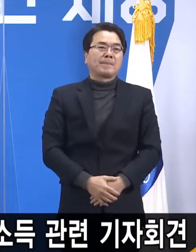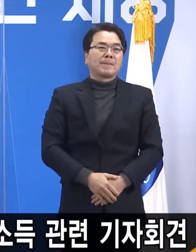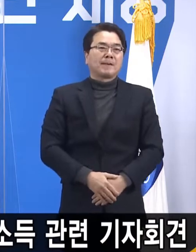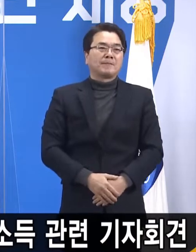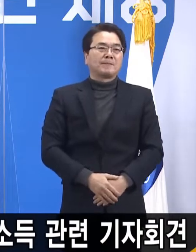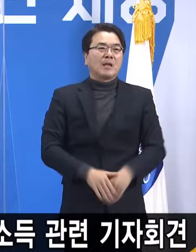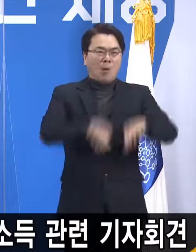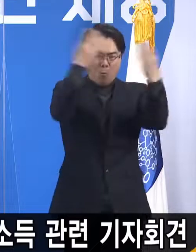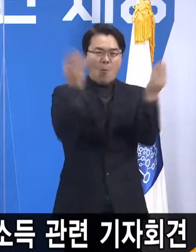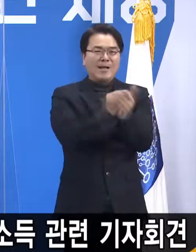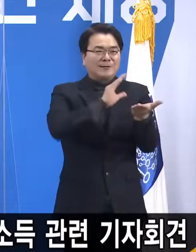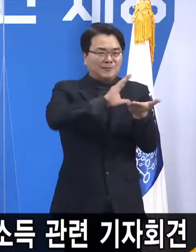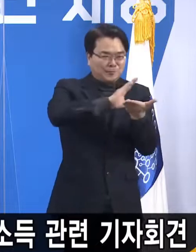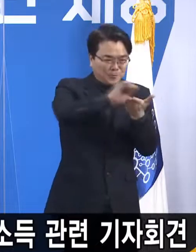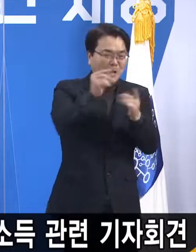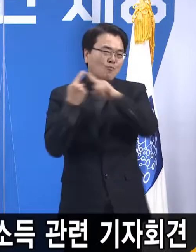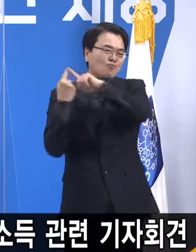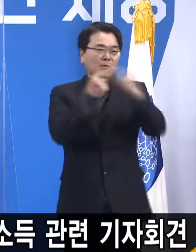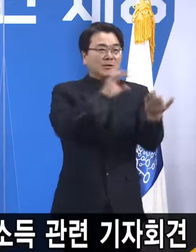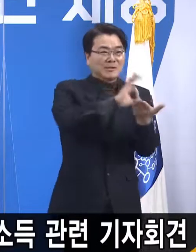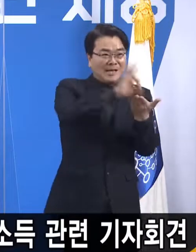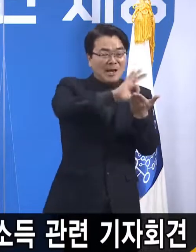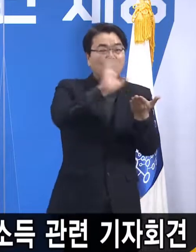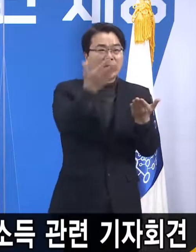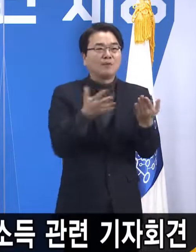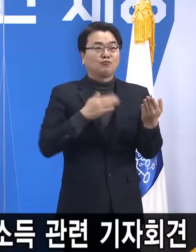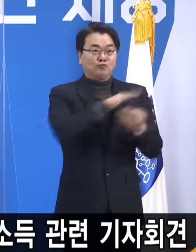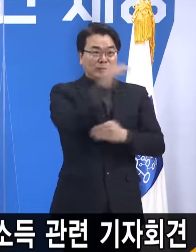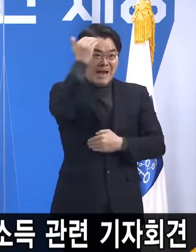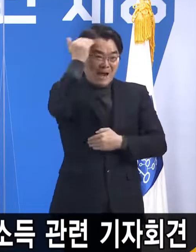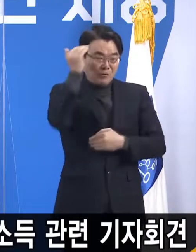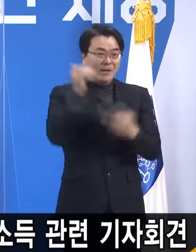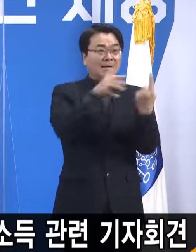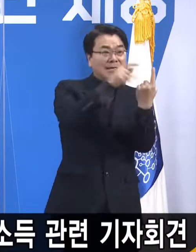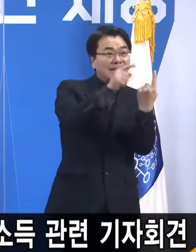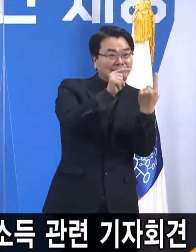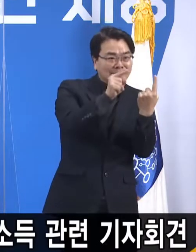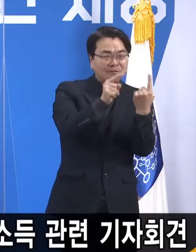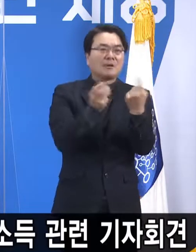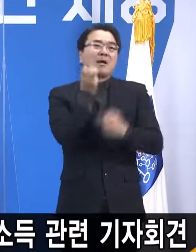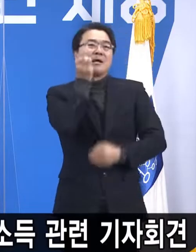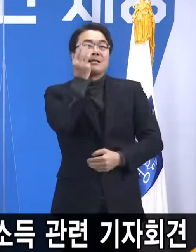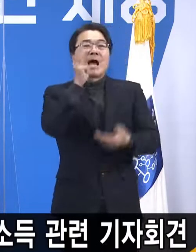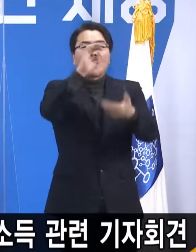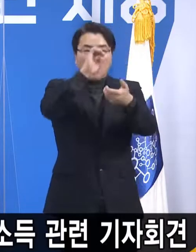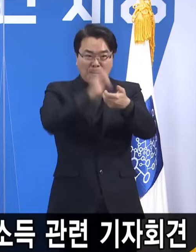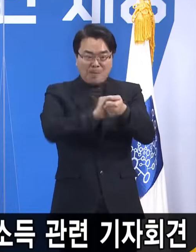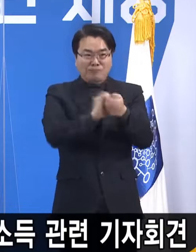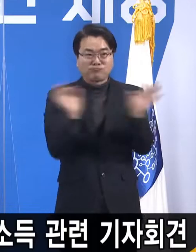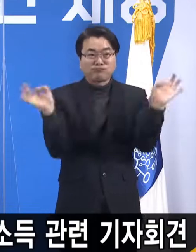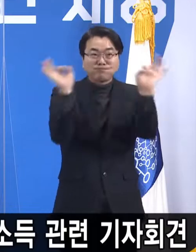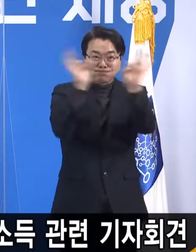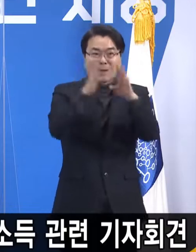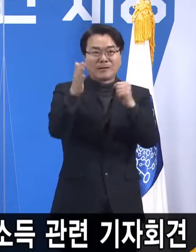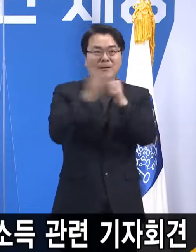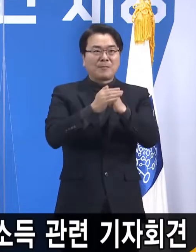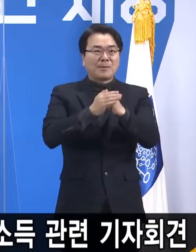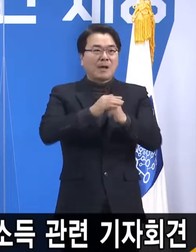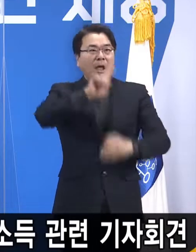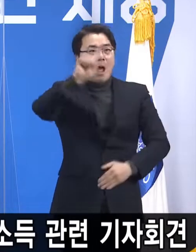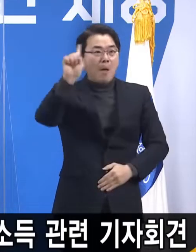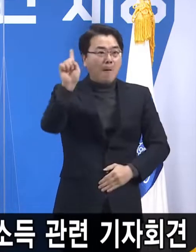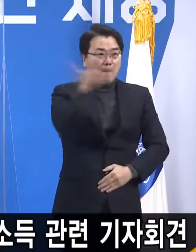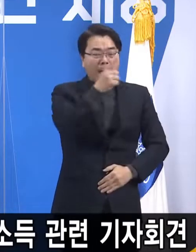소멸성 지역화폐로 지급한 1차 재난지원금은 3개월이 지나면 사라지기 때문에